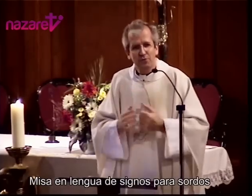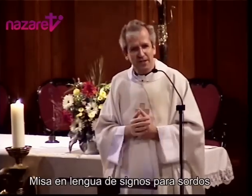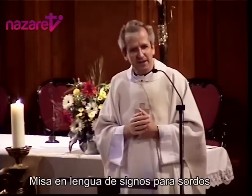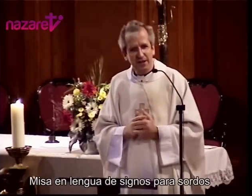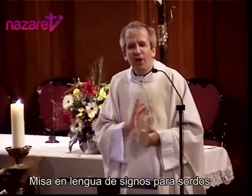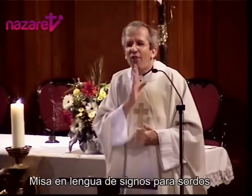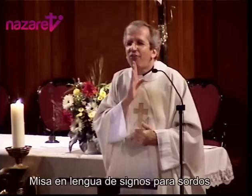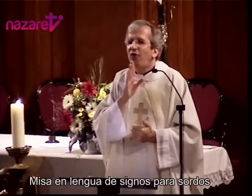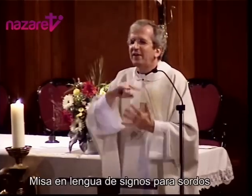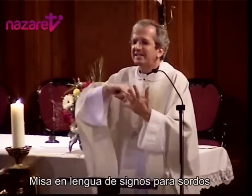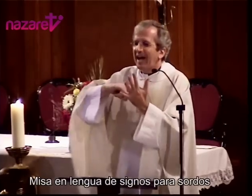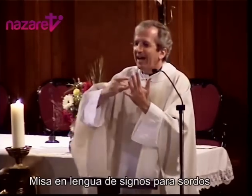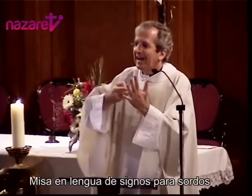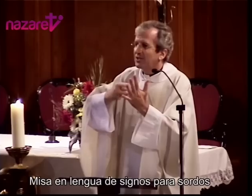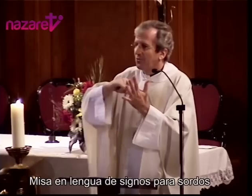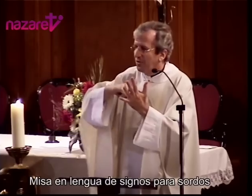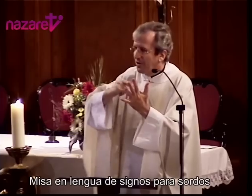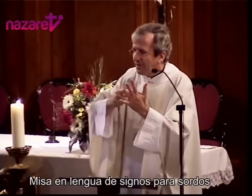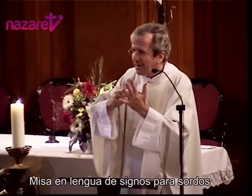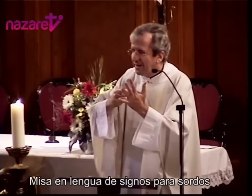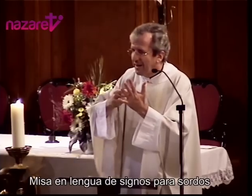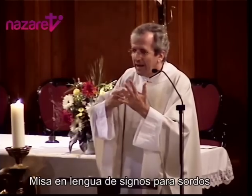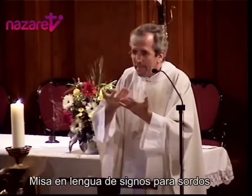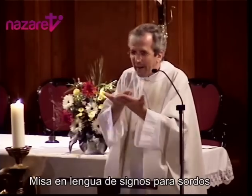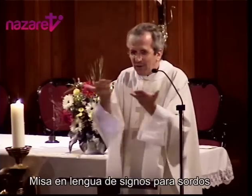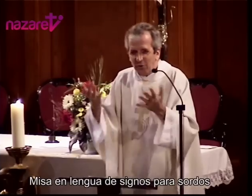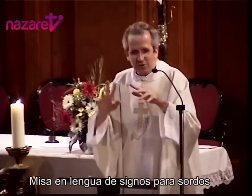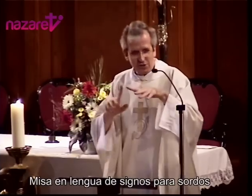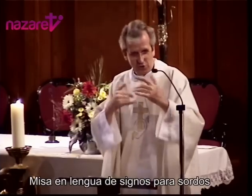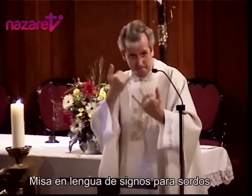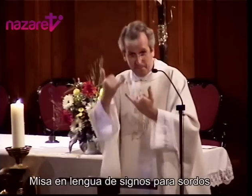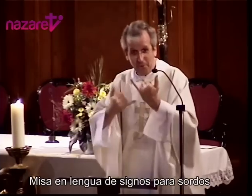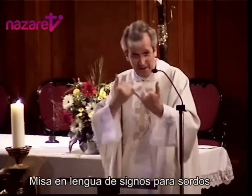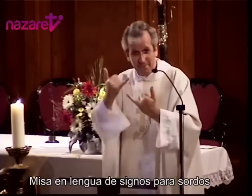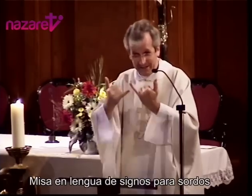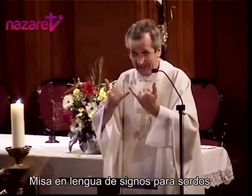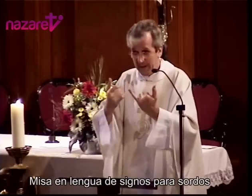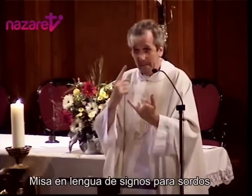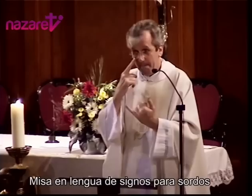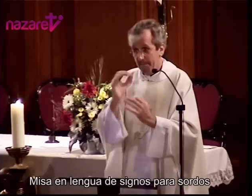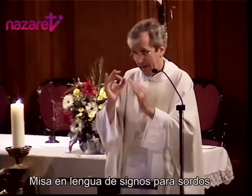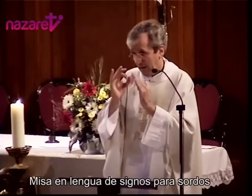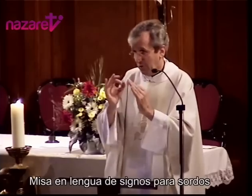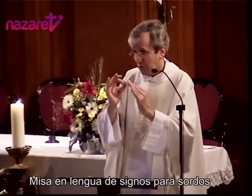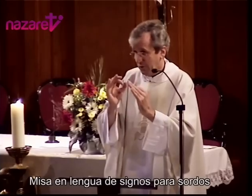hacer, dónde está la solución para todos esos problemas peligrosos,